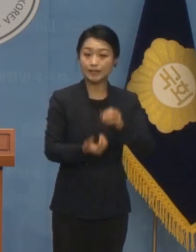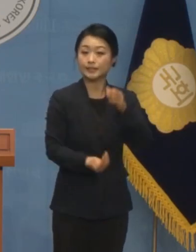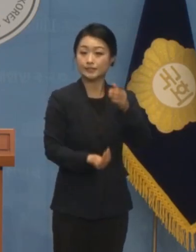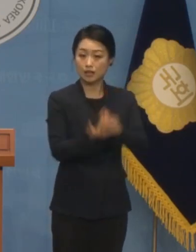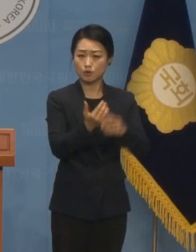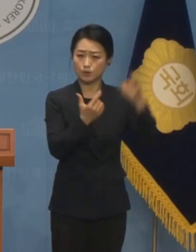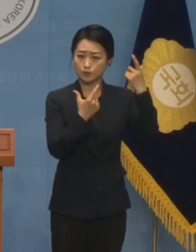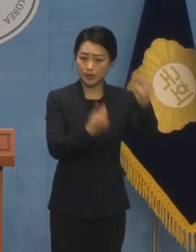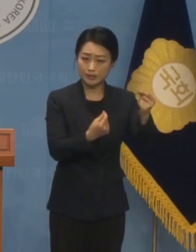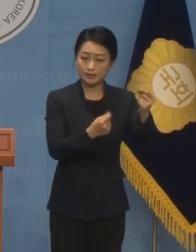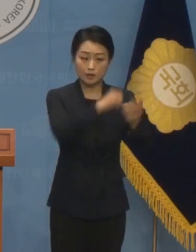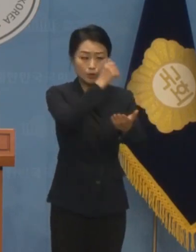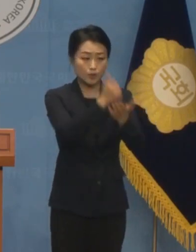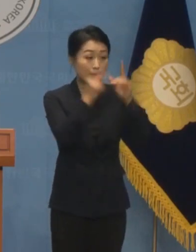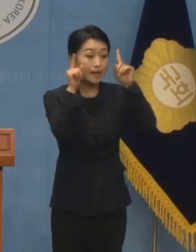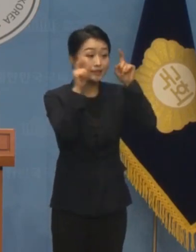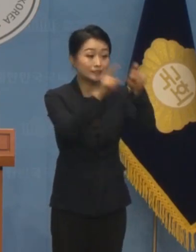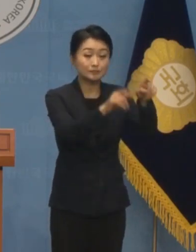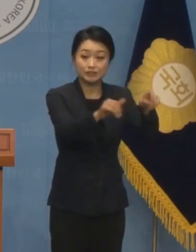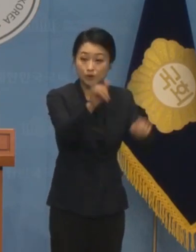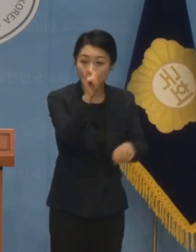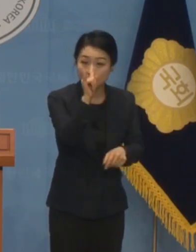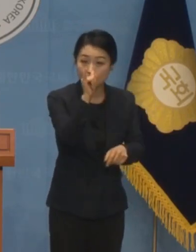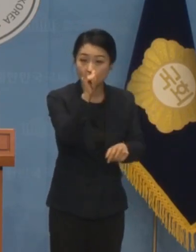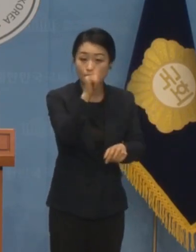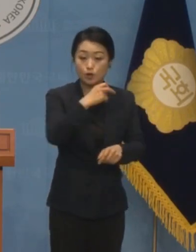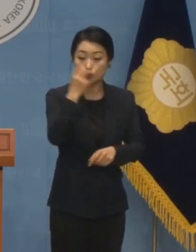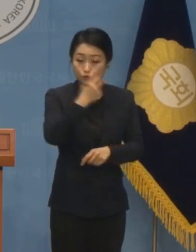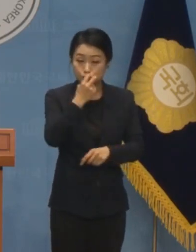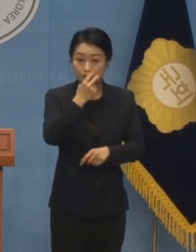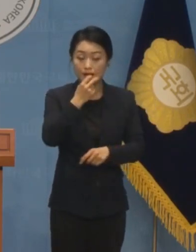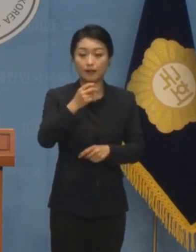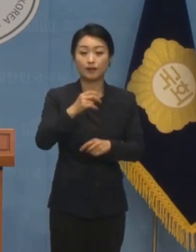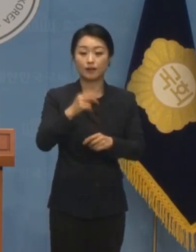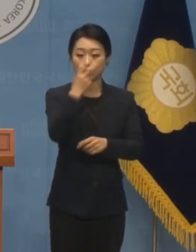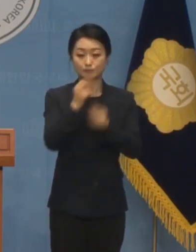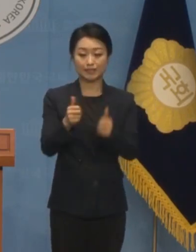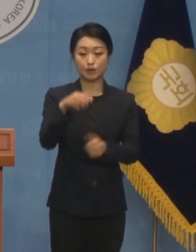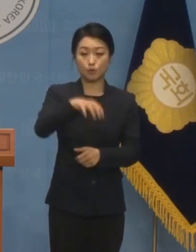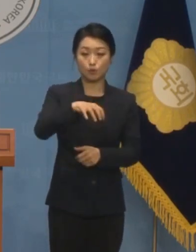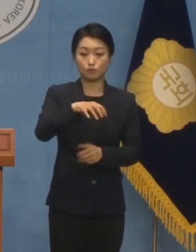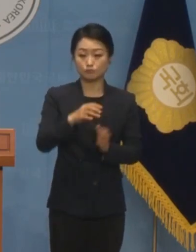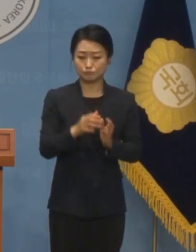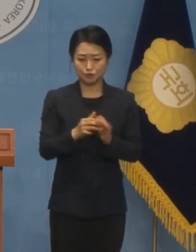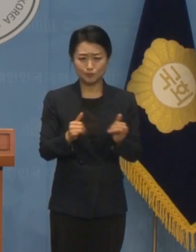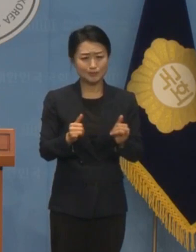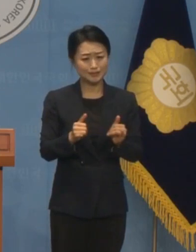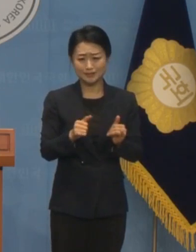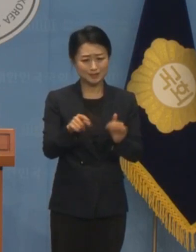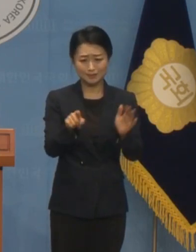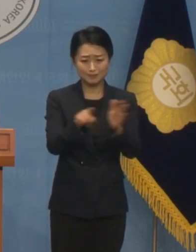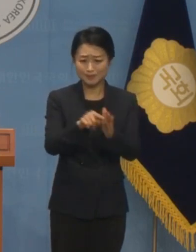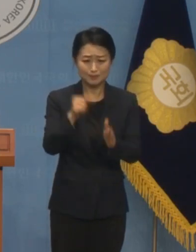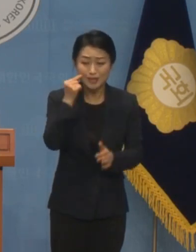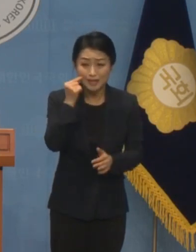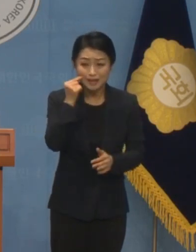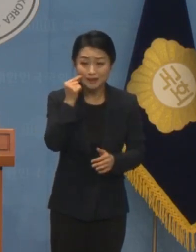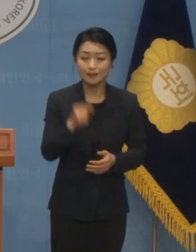해당하는 각종 범죄 의혹이 있음에도 수사기관은 오히려 국민의 불신을 가중시키고